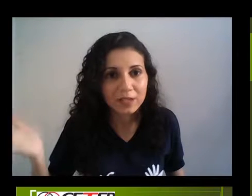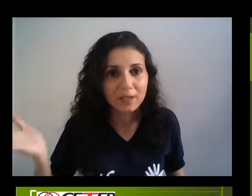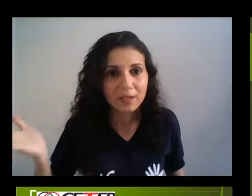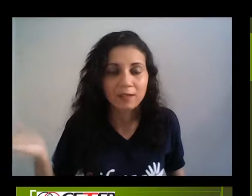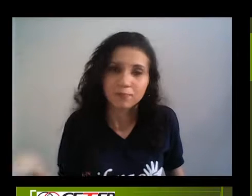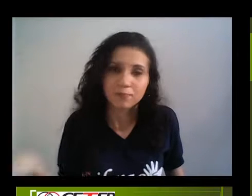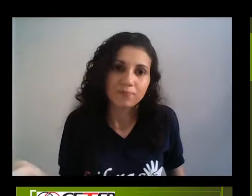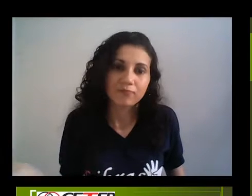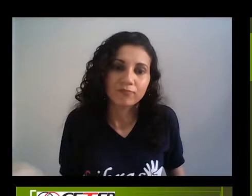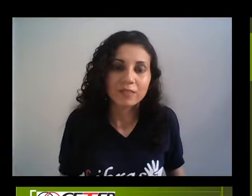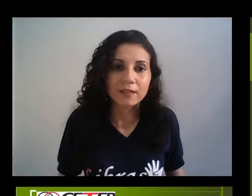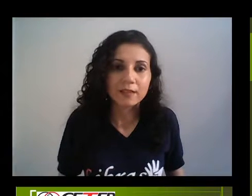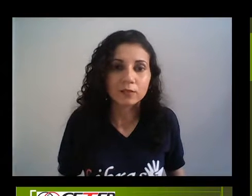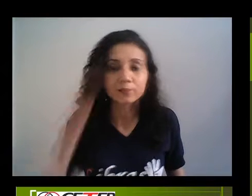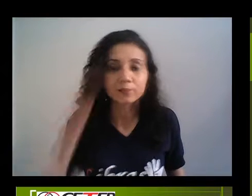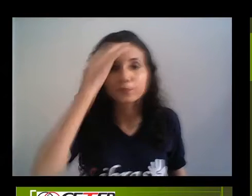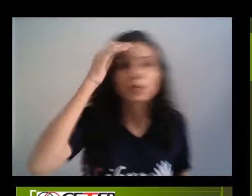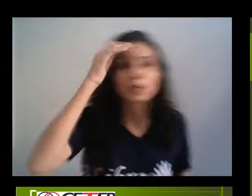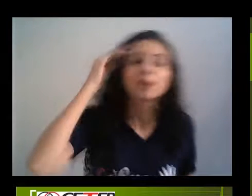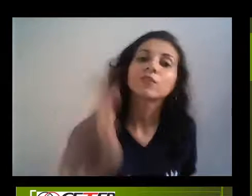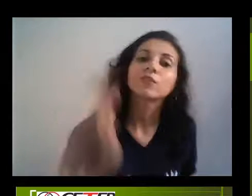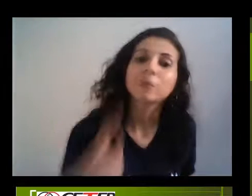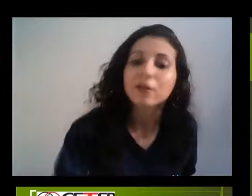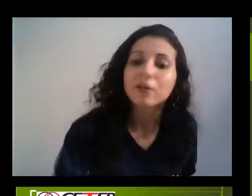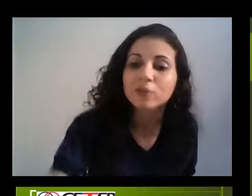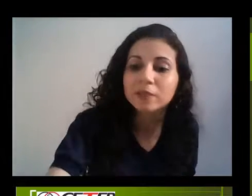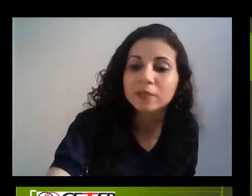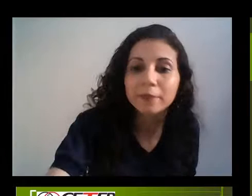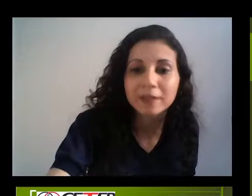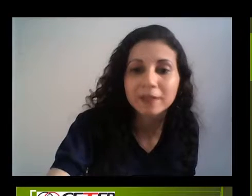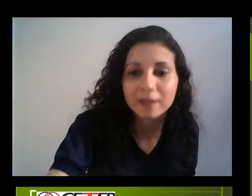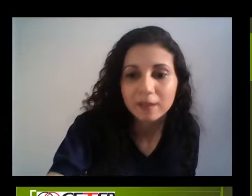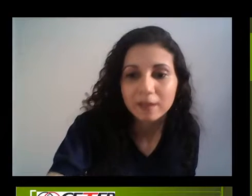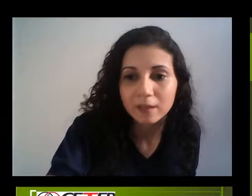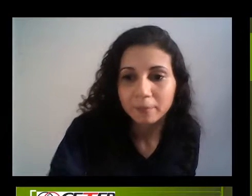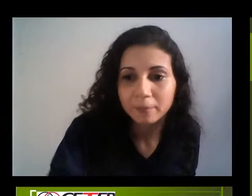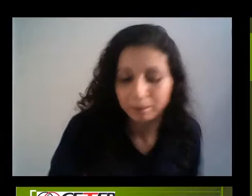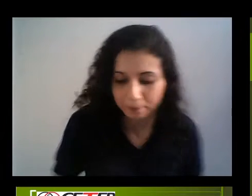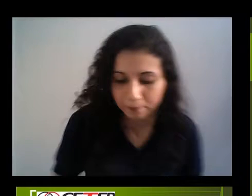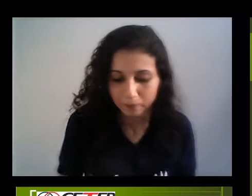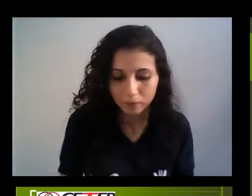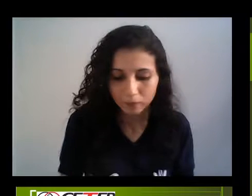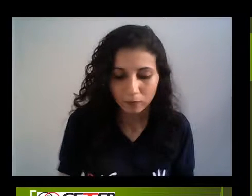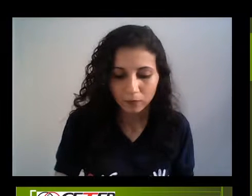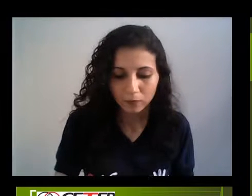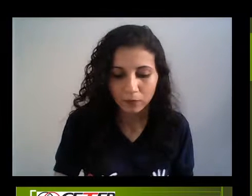né? Não dá certo. Então vamos lá, vamos aprender aqui.